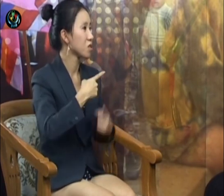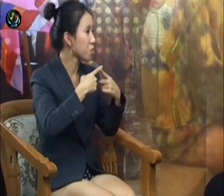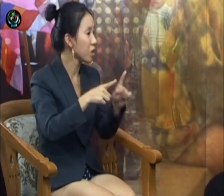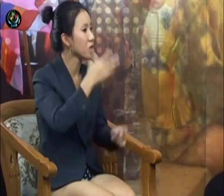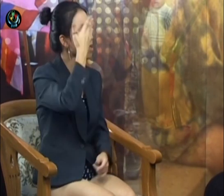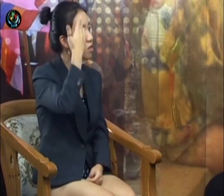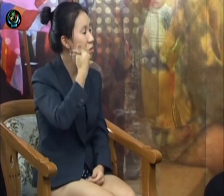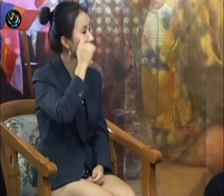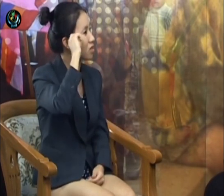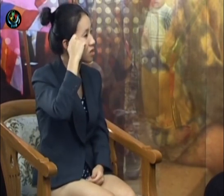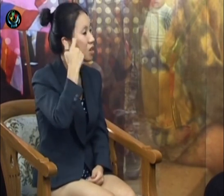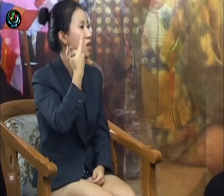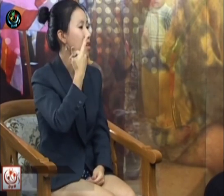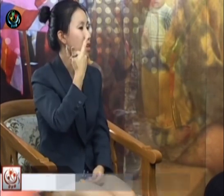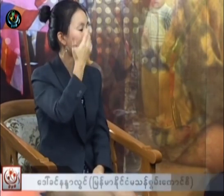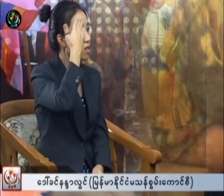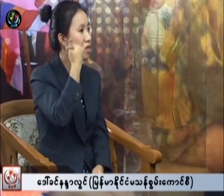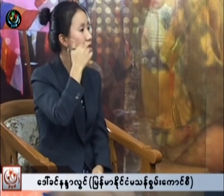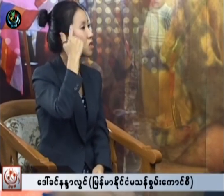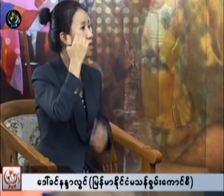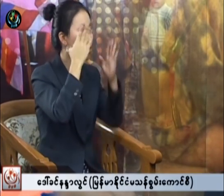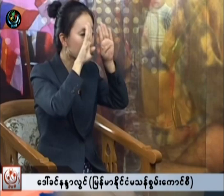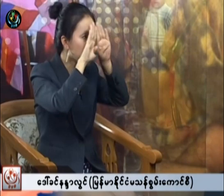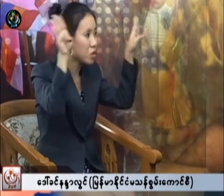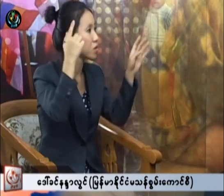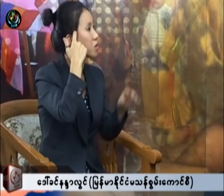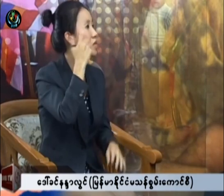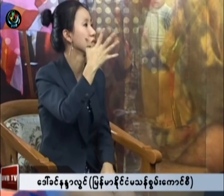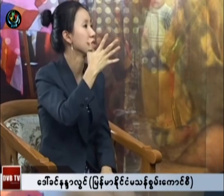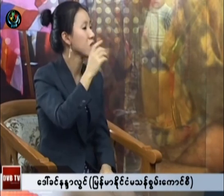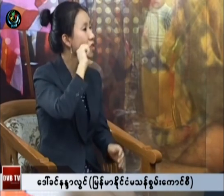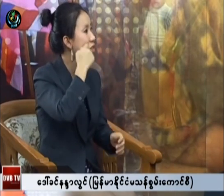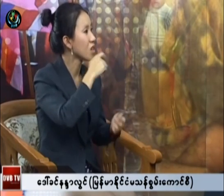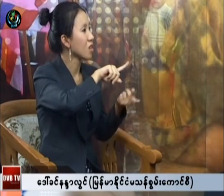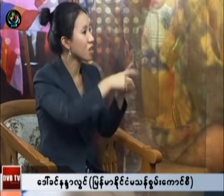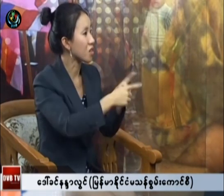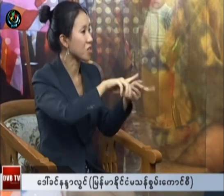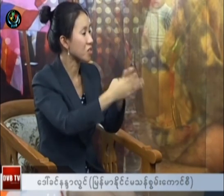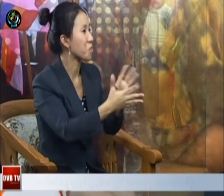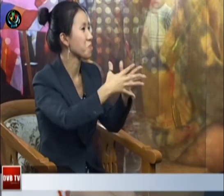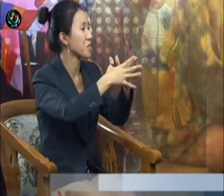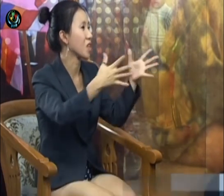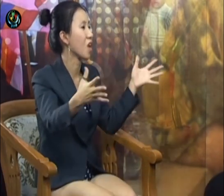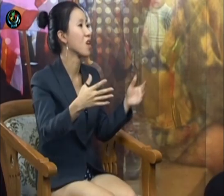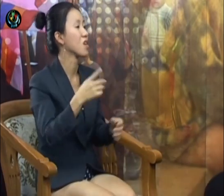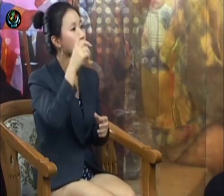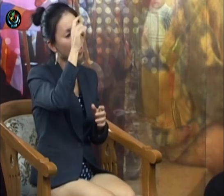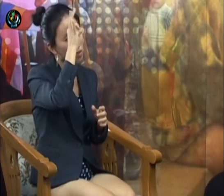ဖြစ်ပါတယ်နောက်ပြီးတော့အစိုးရနဲ့သက်ဆိုင်ရာအာဏာပိုင်တွေအနေနဲ့နာမကျသူများပေါ်ဥပဒေရဲ့အရေးအောက်မှာကာကွယ်စောင့်ရှောက်မှုမရှိ